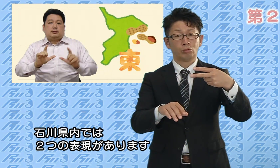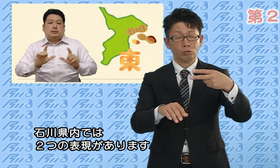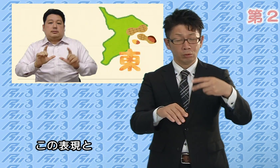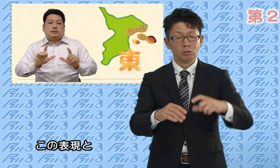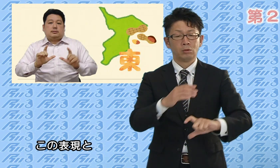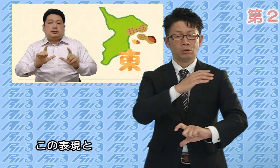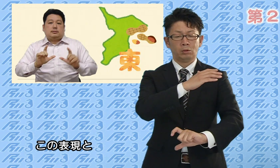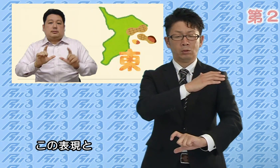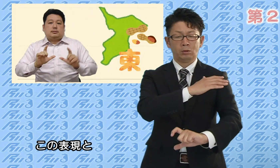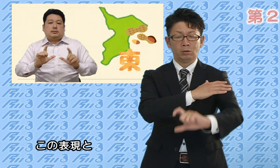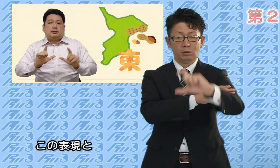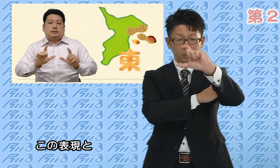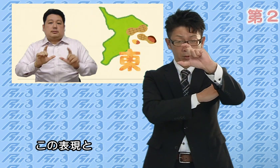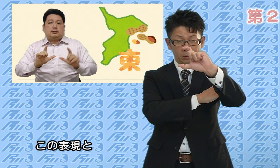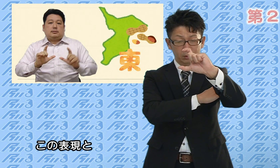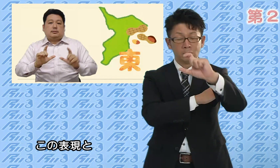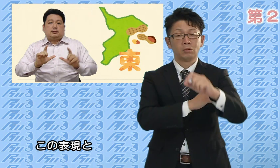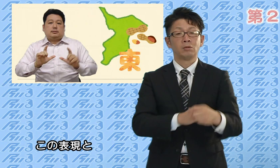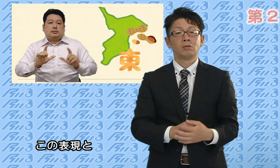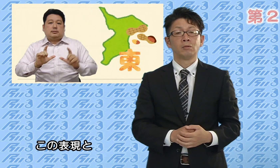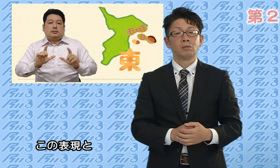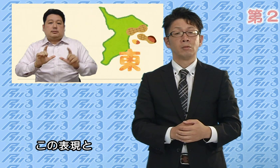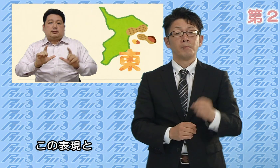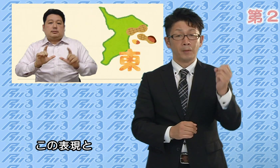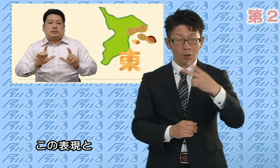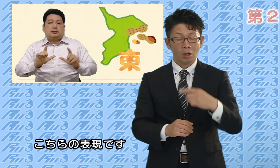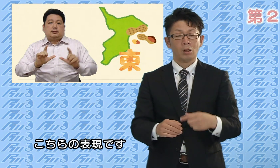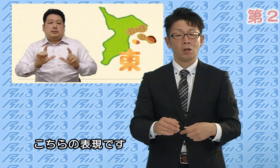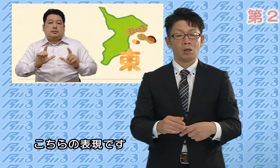2つの表現があります。この表現と